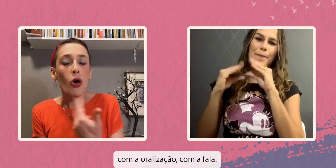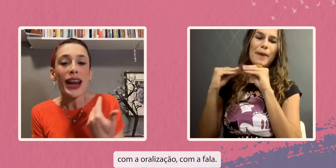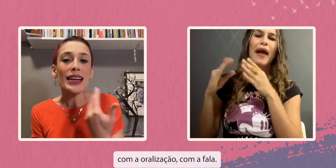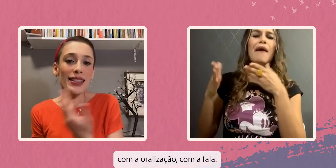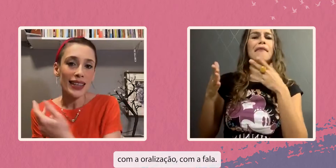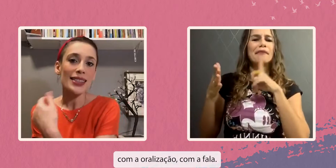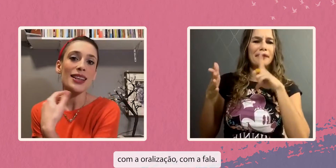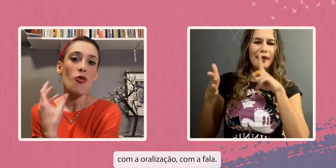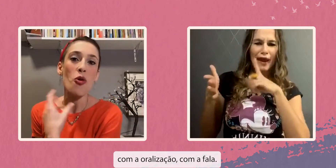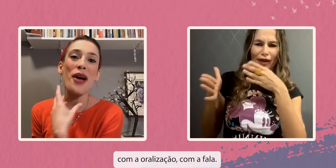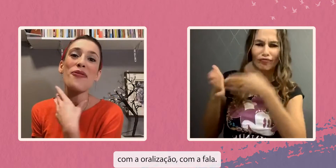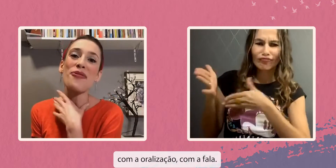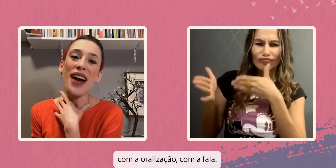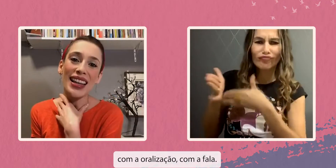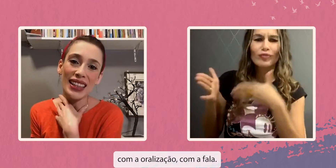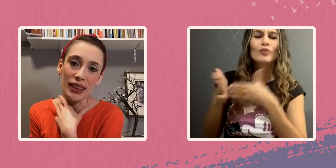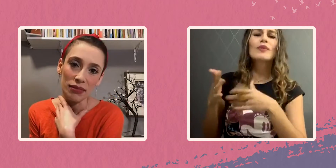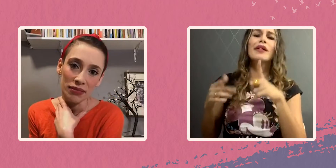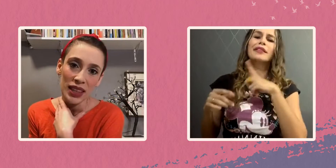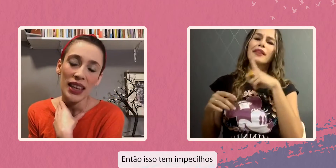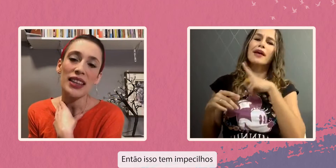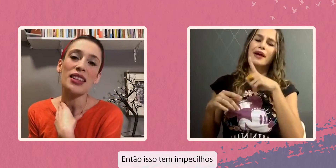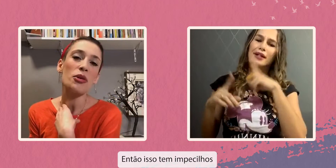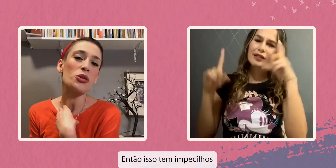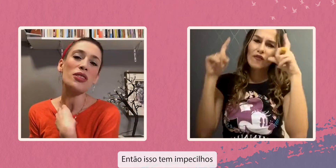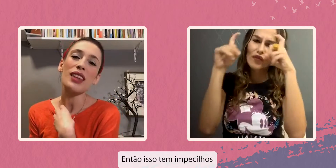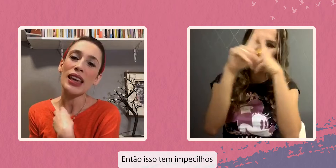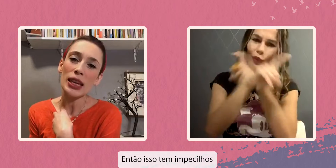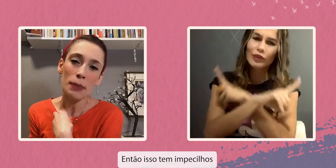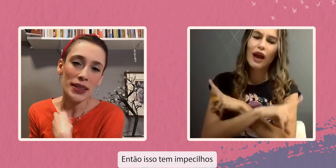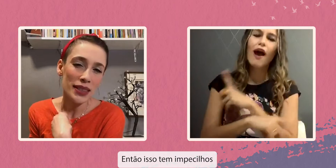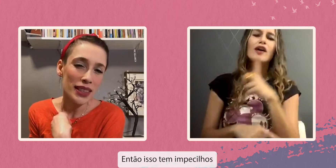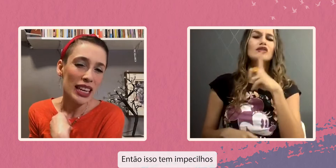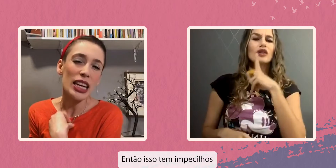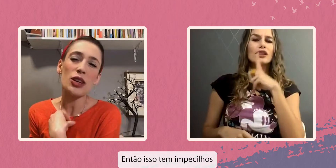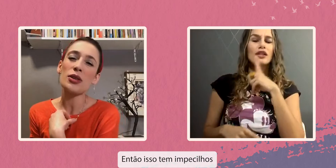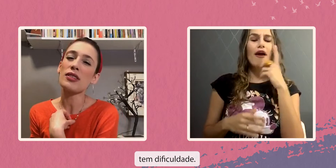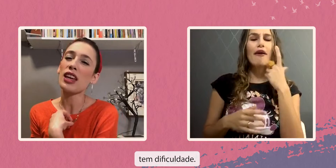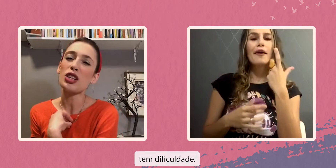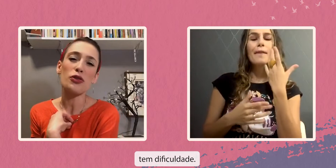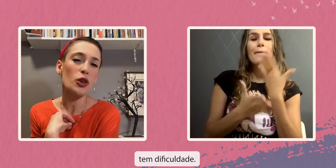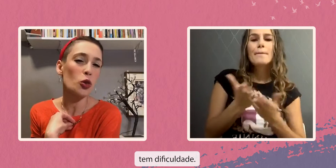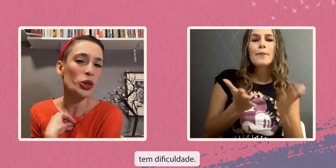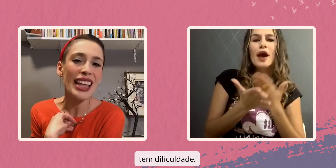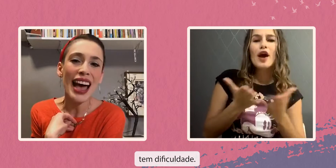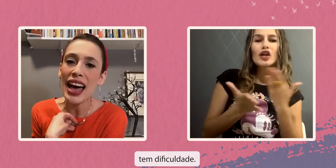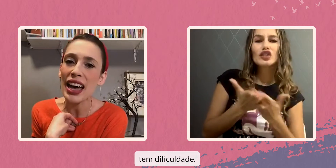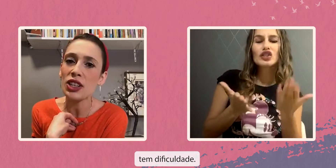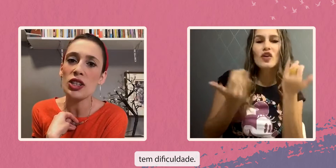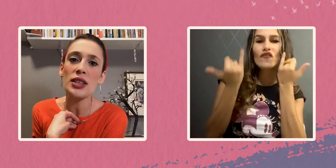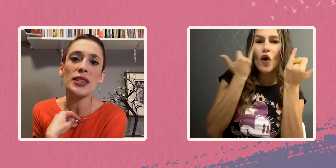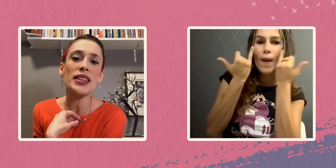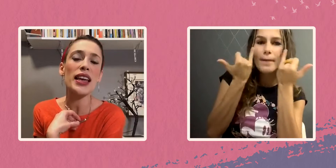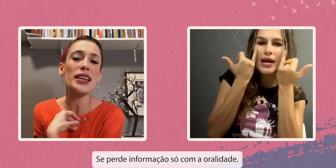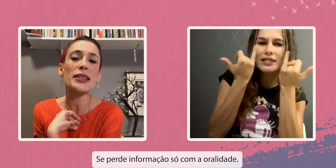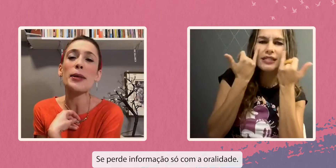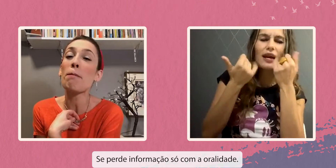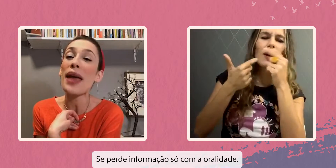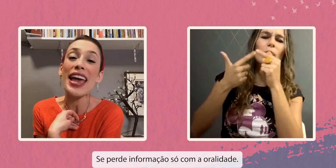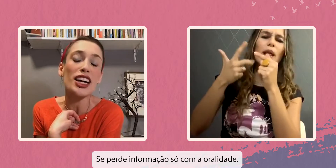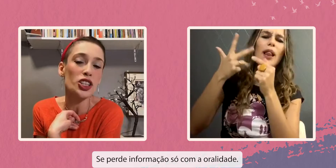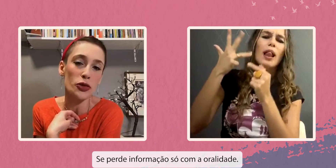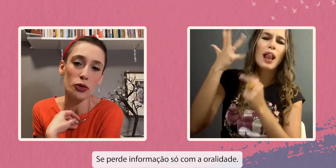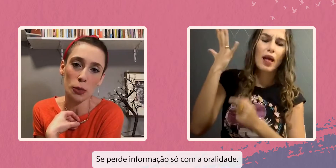com a oralização, com a fala. Então, isso tem empecilhos, tem dificuldades,